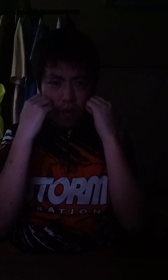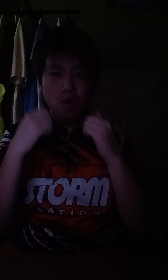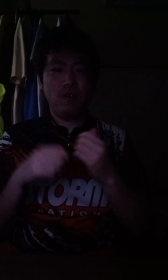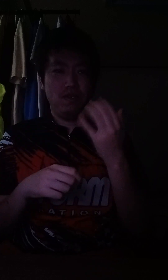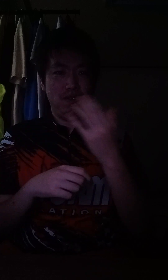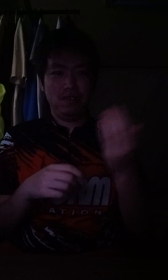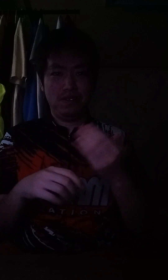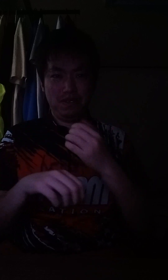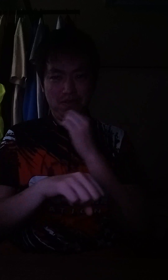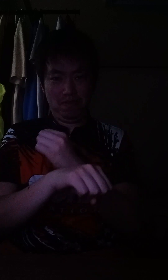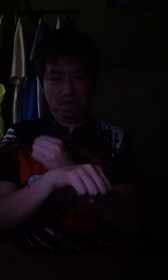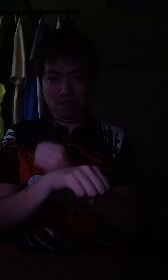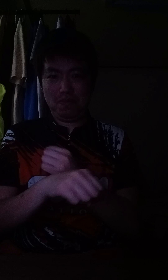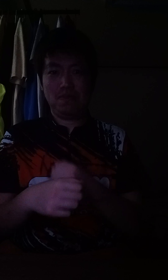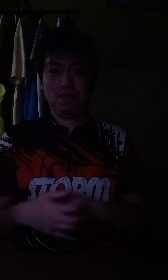그래. 애쓰셨습니다.